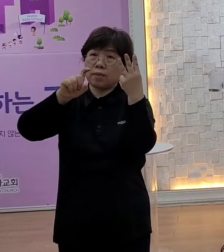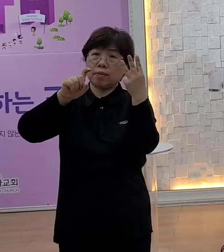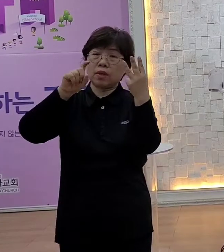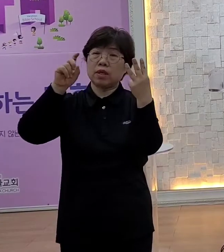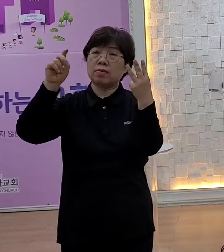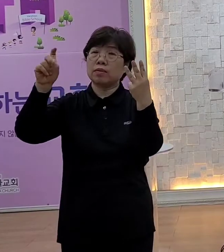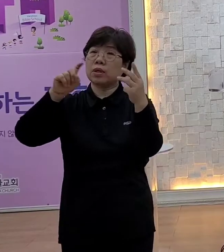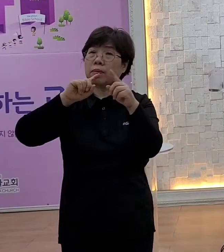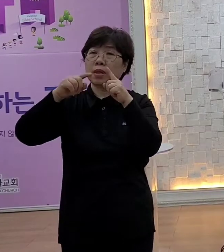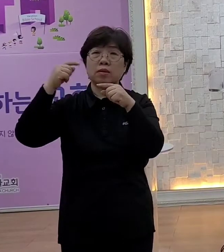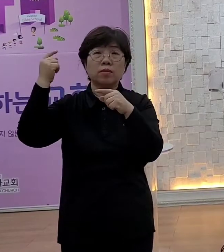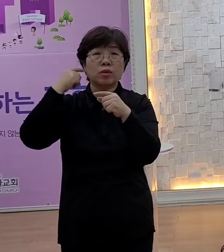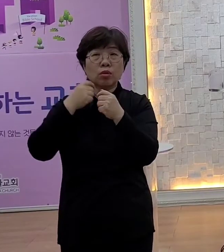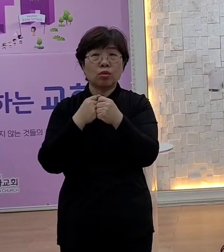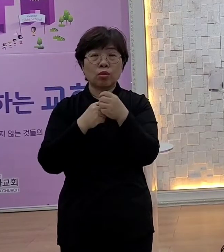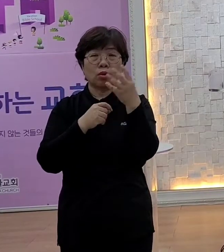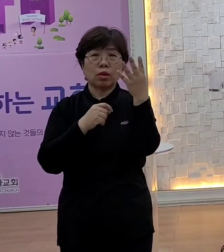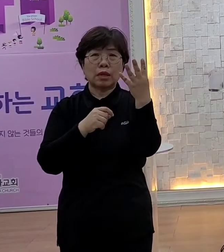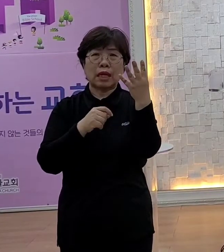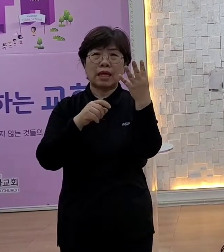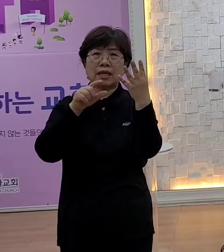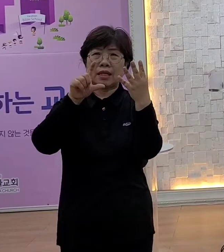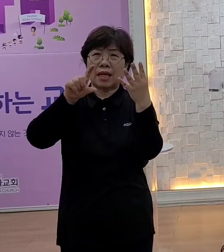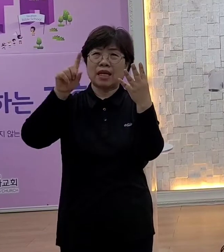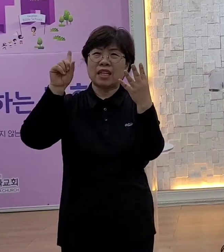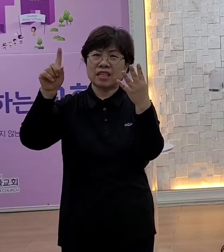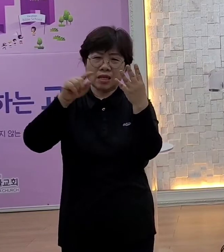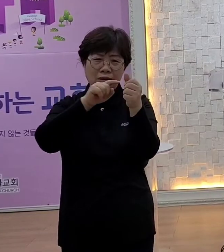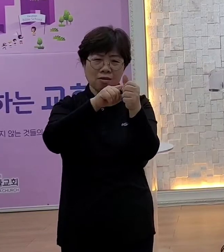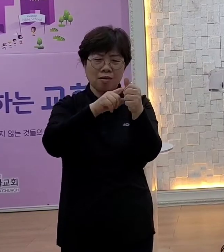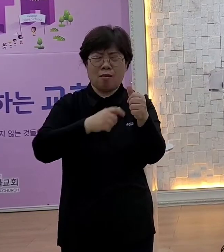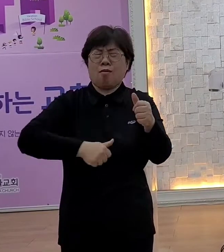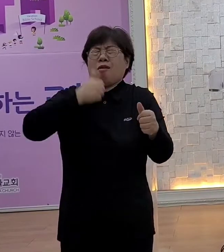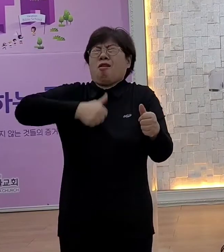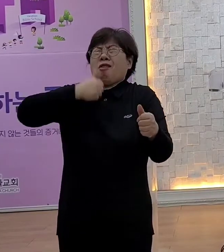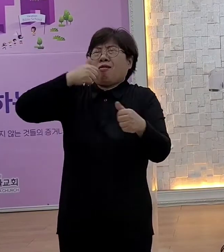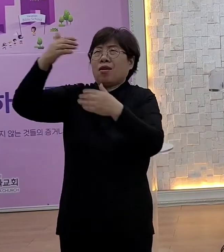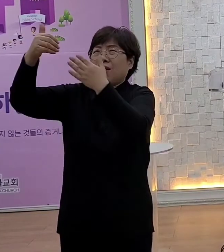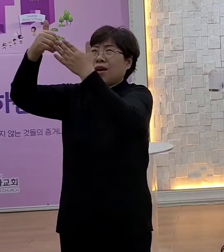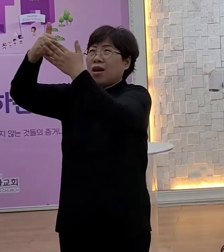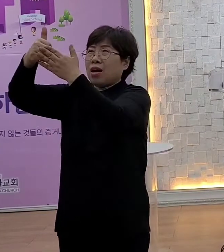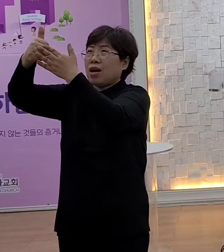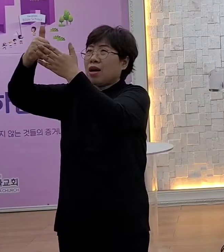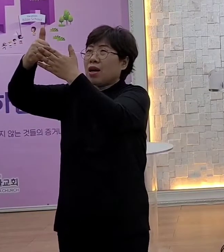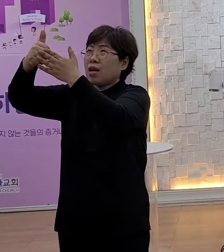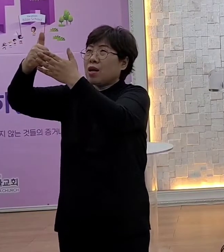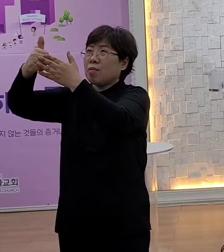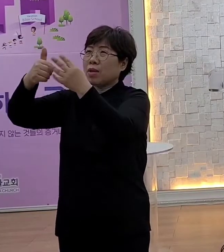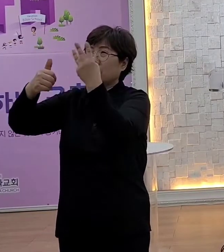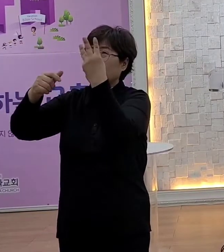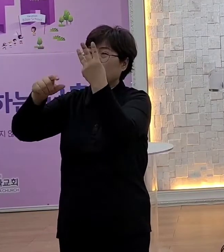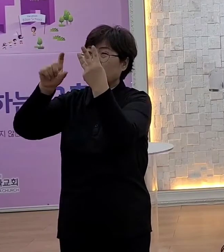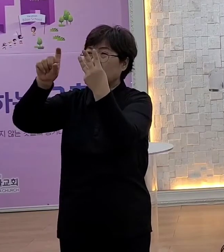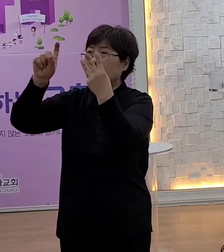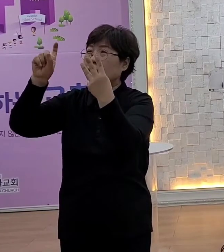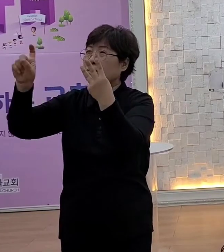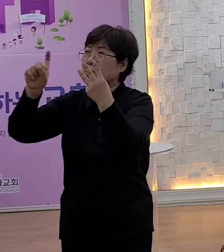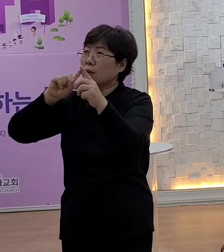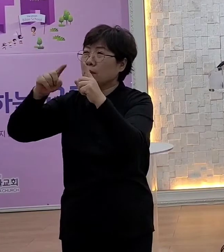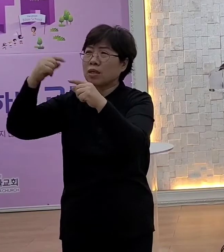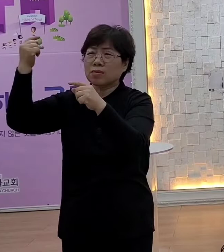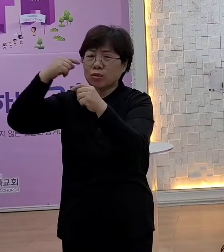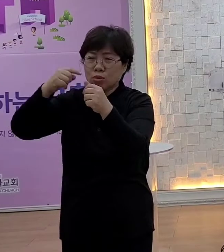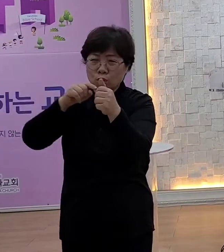4장 1절 보세요. 노발대발합니다. 또 하나님에 대한 절망과 실망으로 빠진